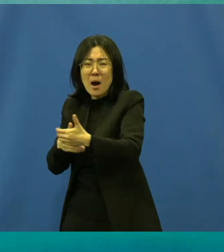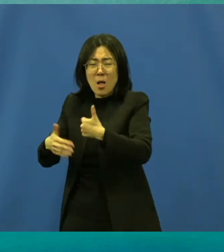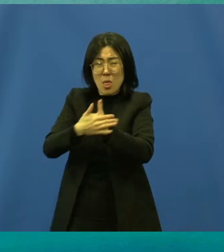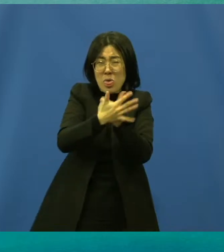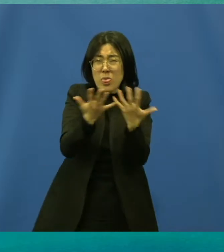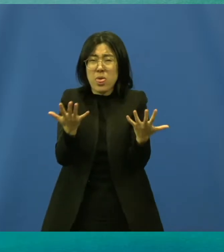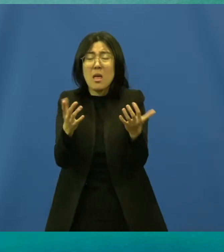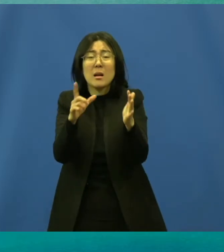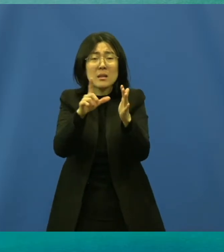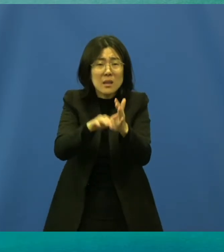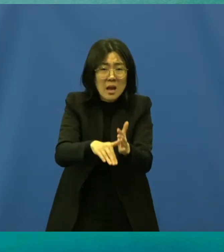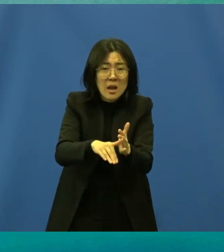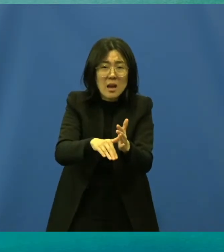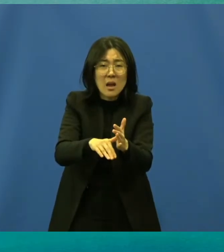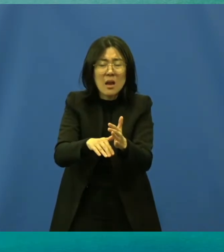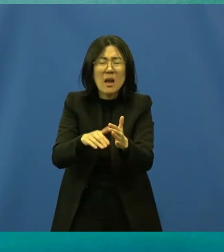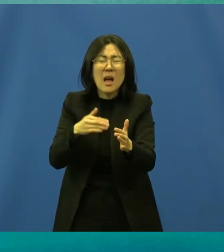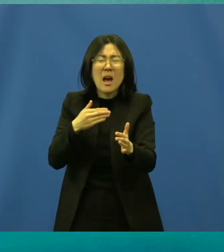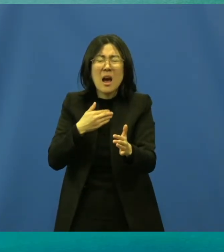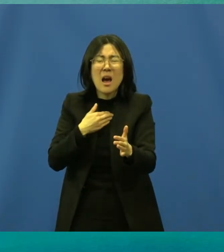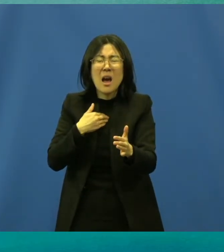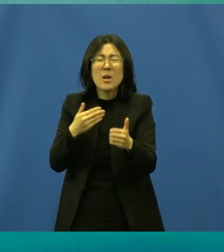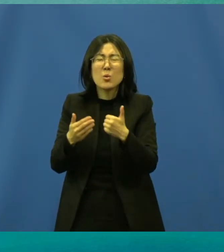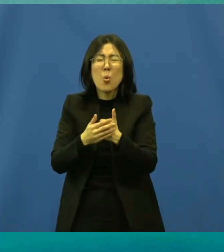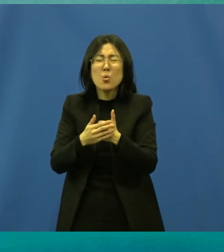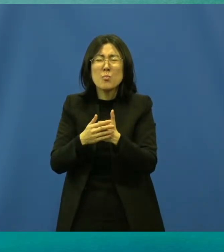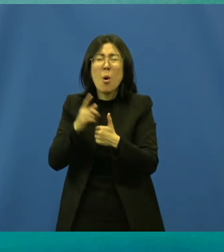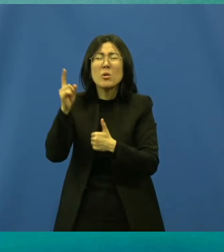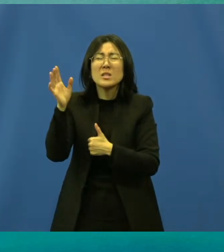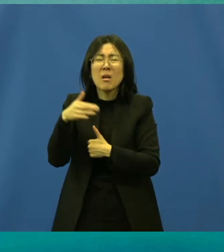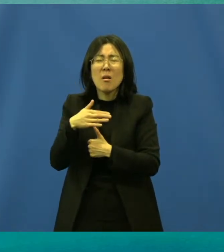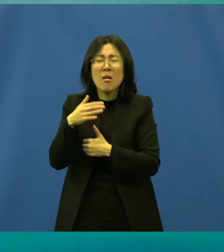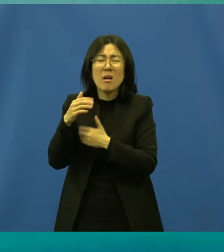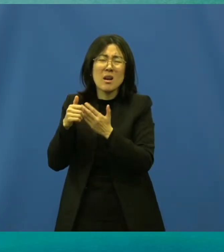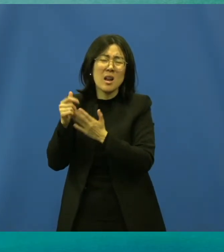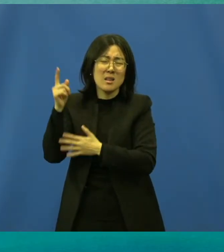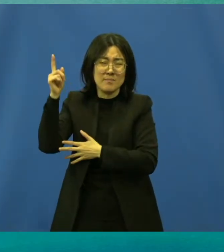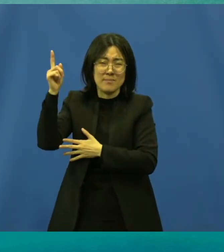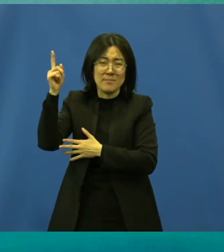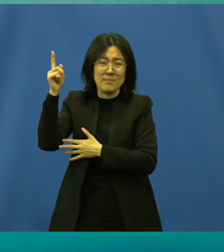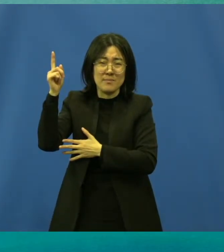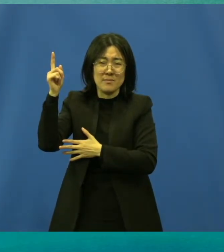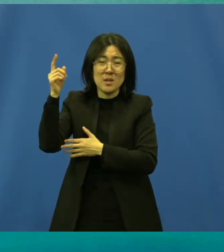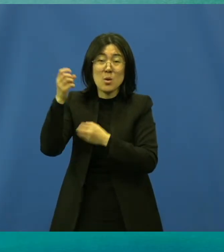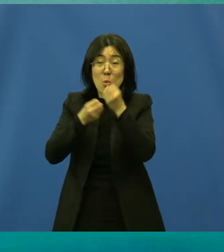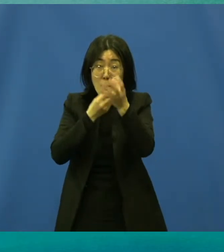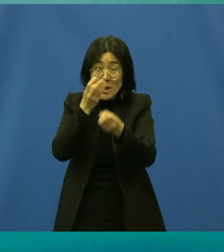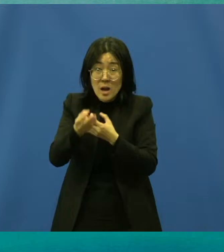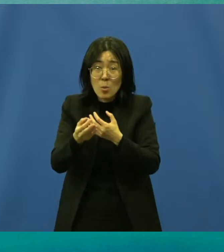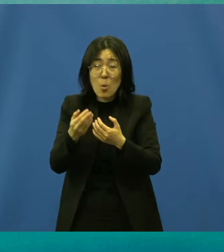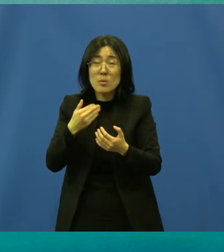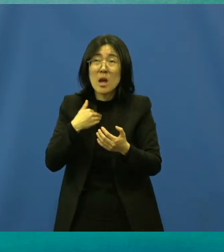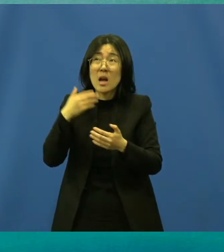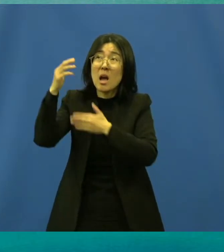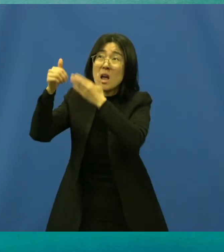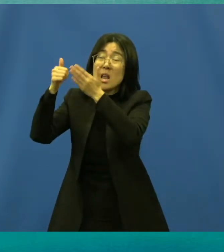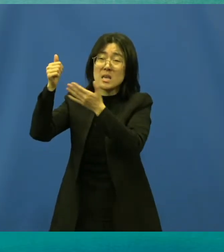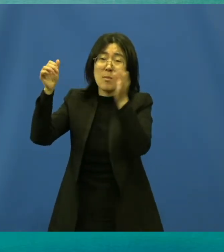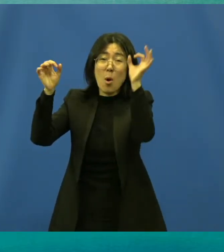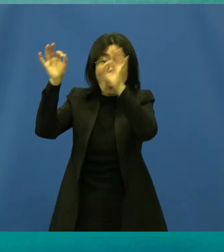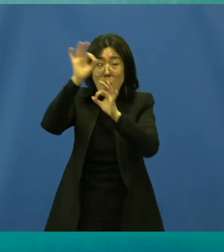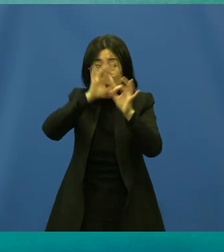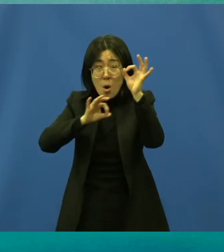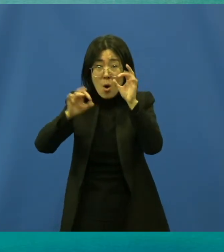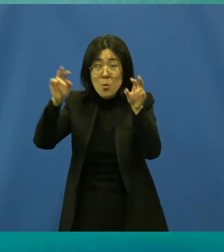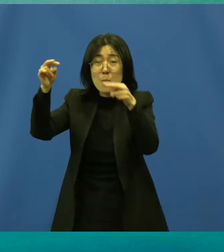하나님밖에 답이 없음을 알고 우리의 인생에 여호와의 얼굴을 구할 때 하나님은 외면치 아니하시고 오늘